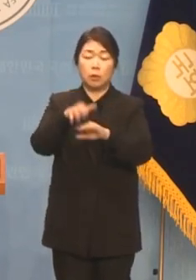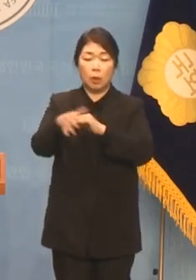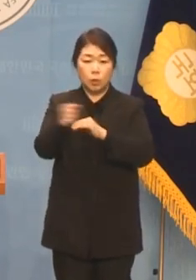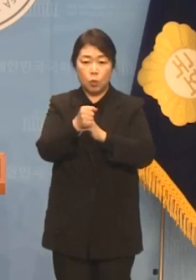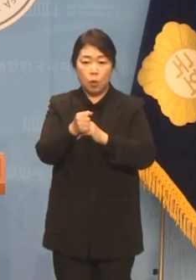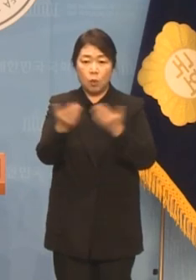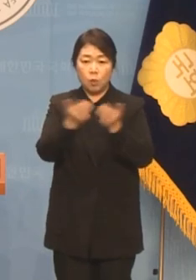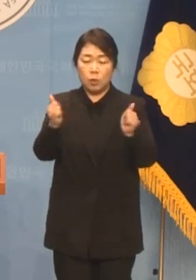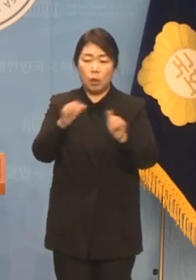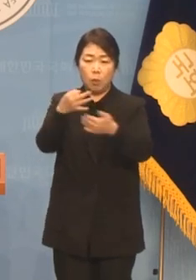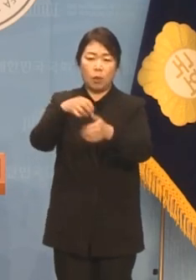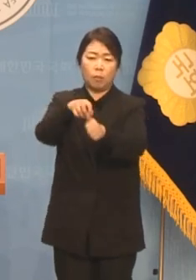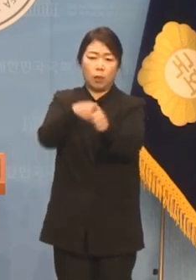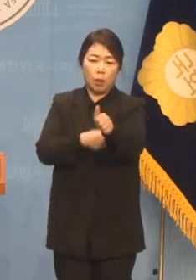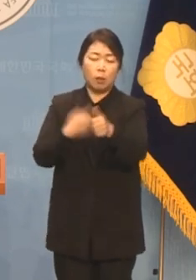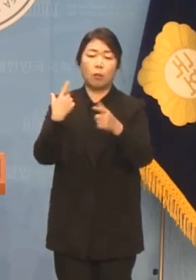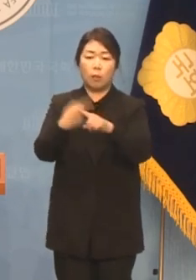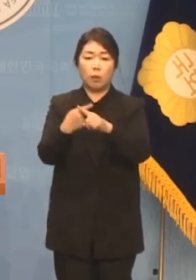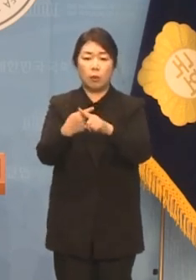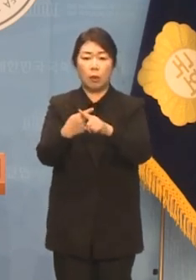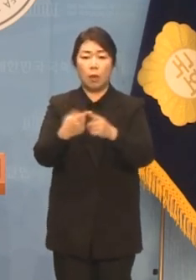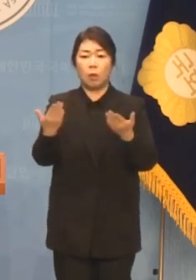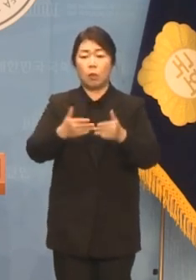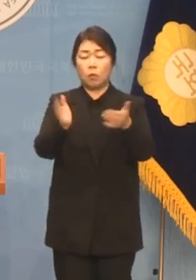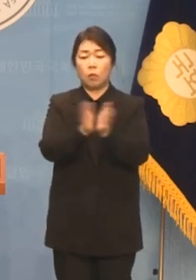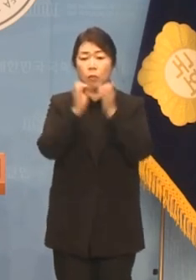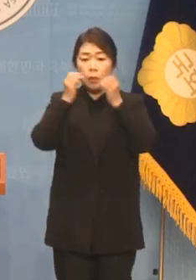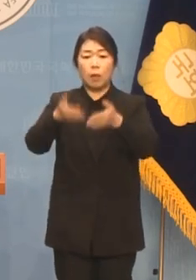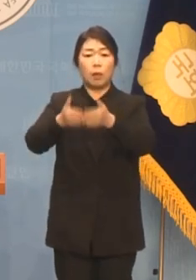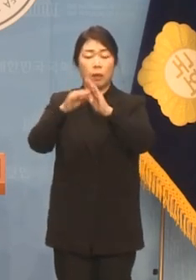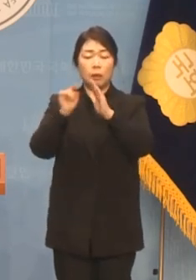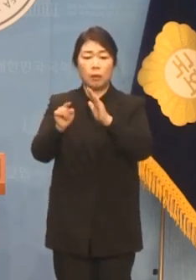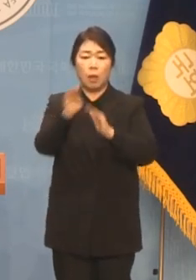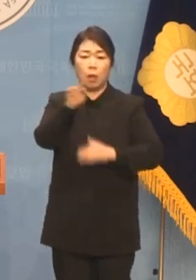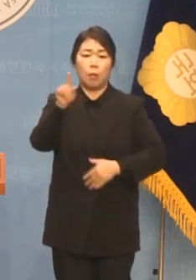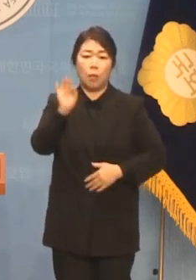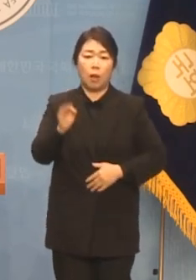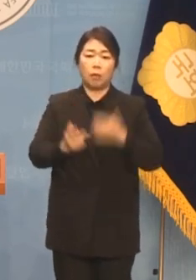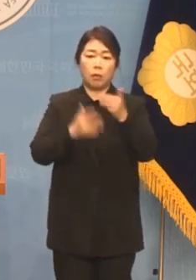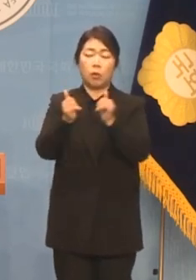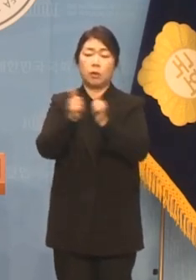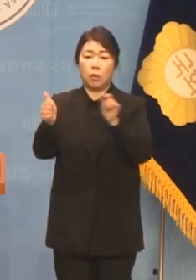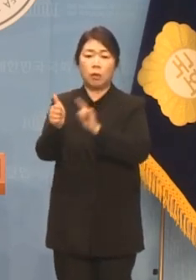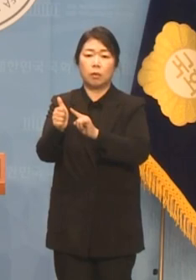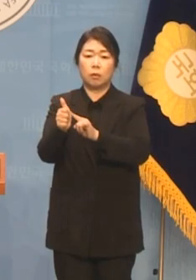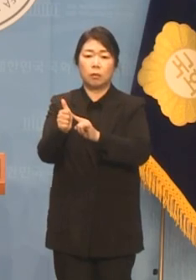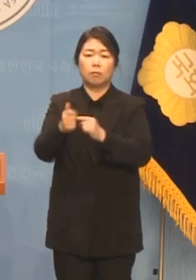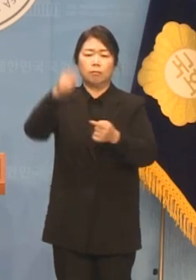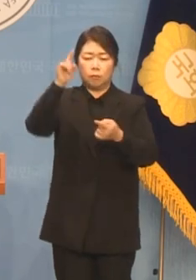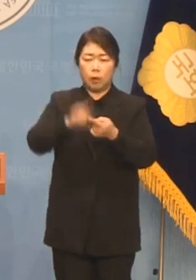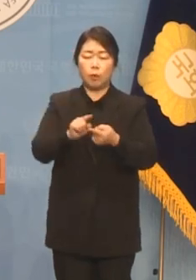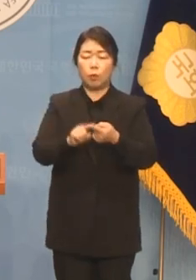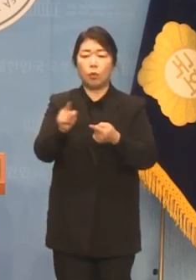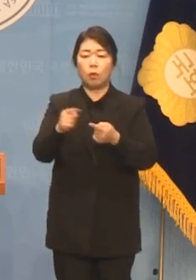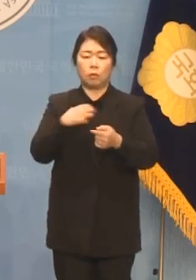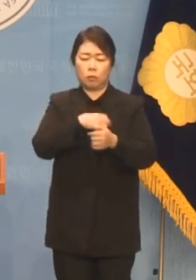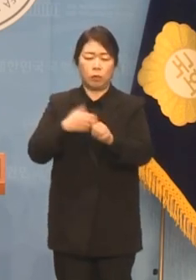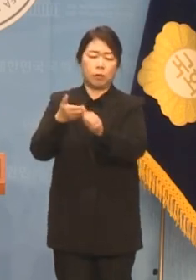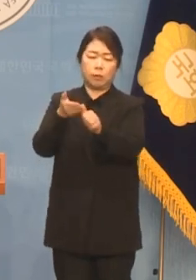착취 물론 노동조합을 건설한 방영 열사를 노골적으로